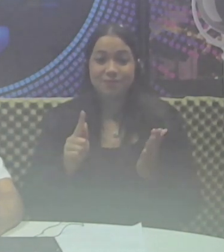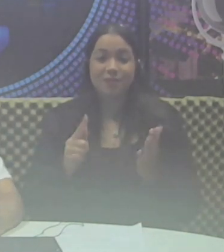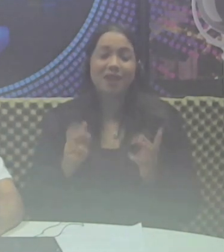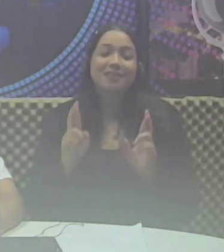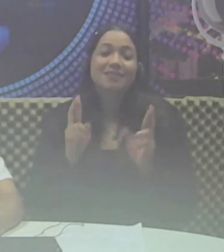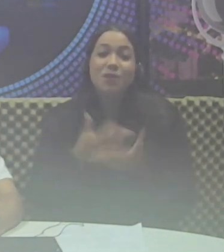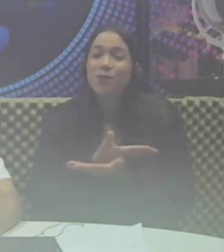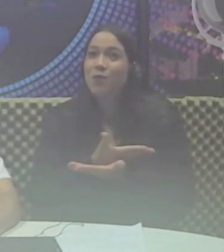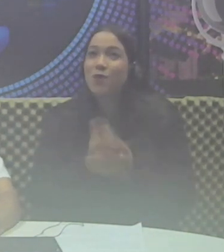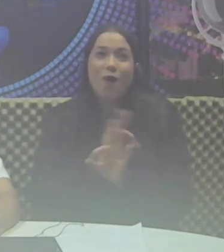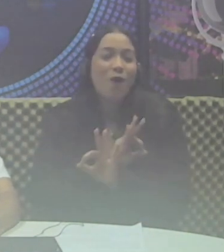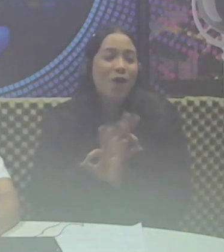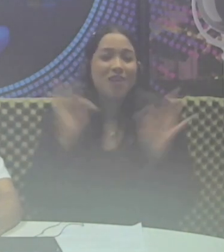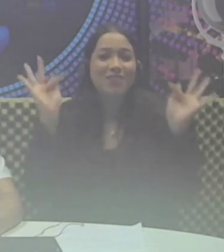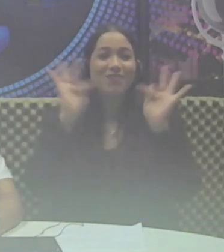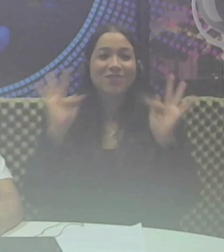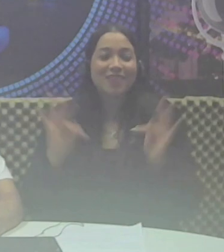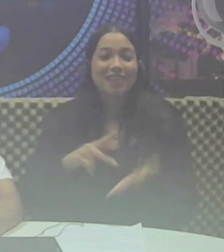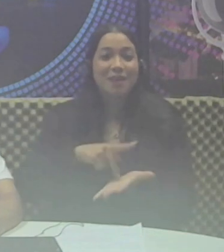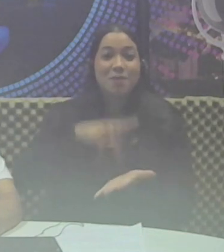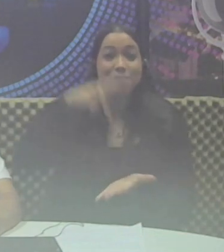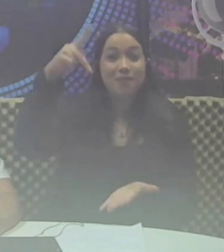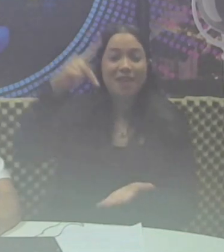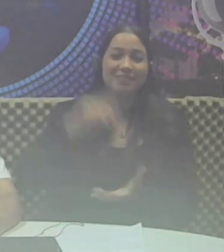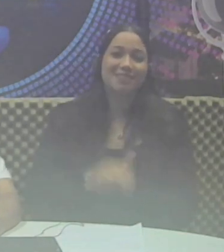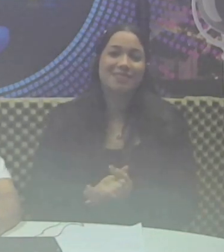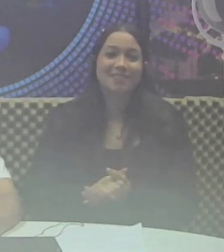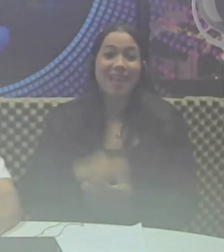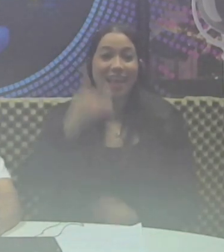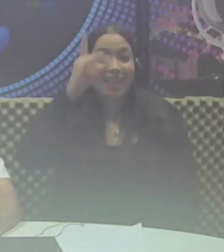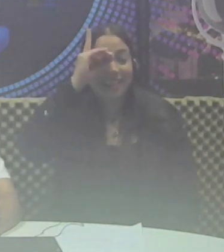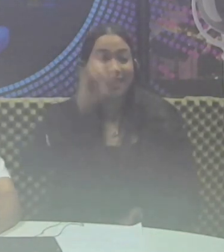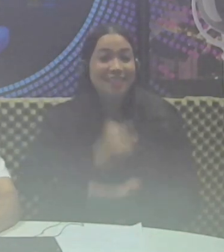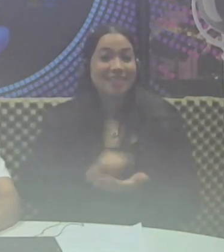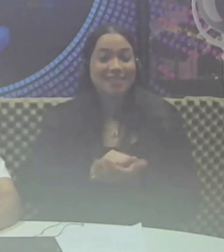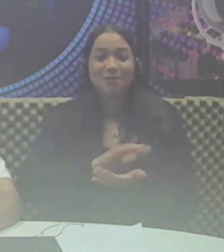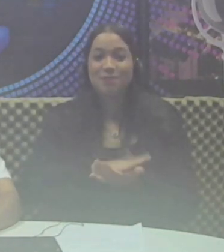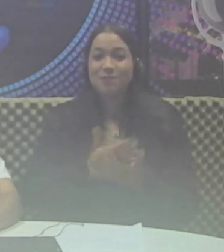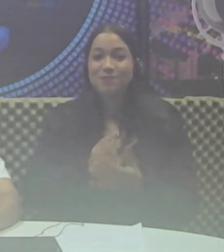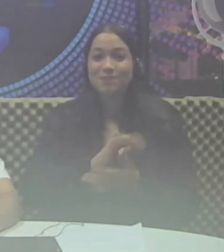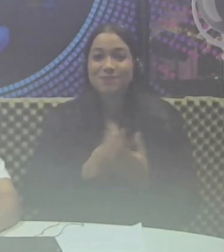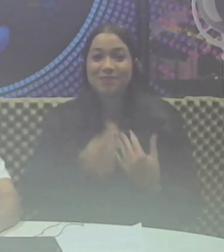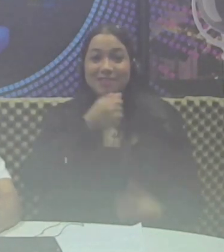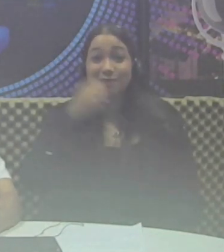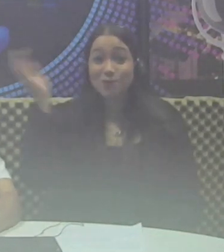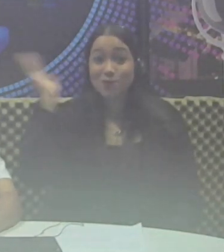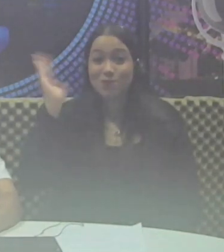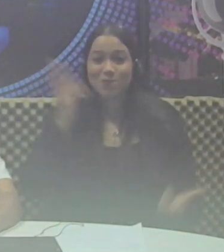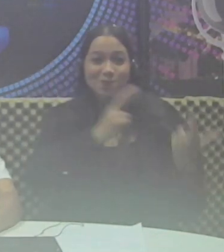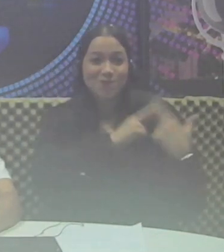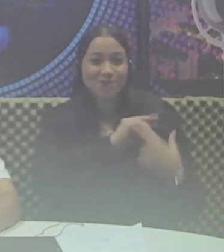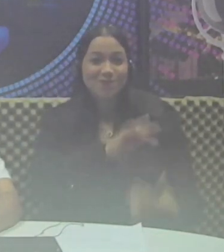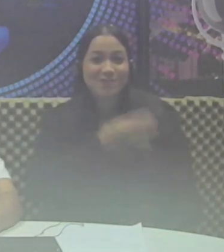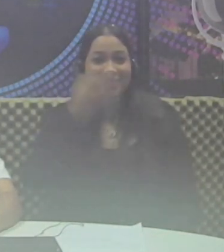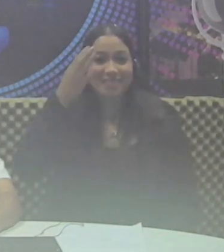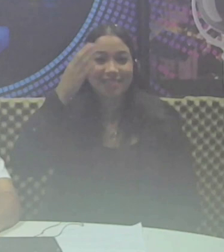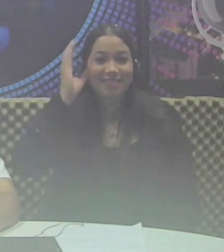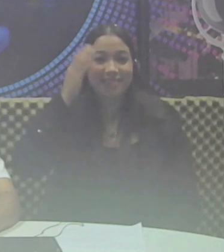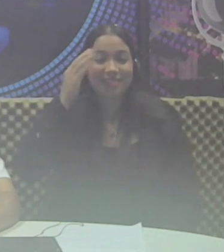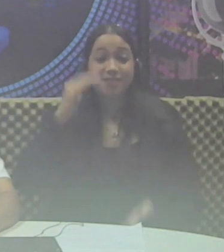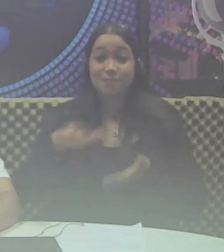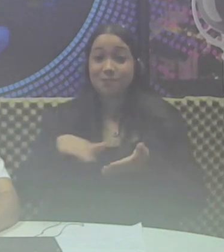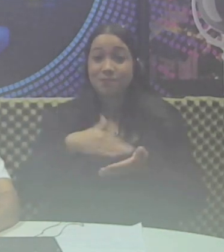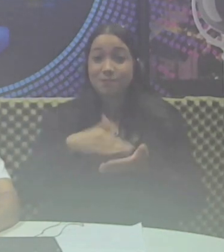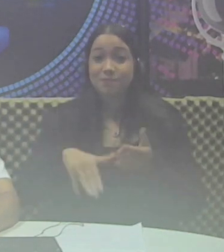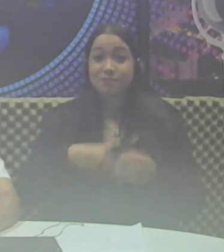a todos uma feliz Páscoa. Edição, Daniela Aires. Tradução em Libras, Amanda Valentim. Responsável técnico, Cristiano